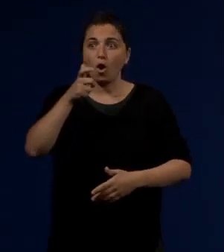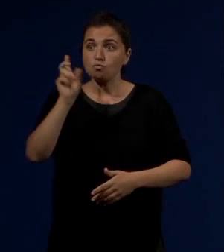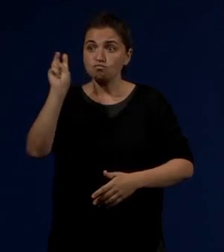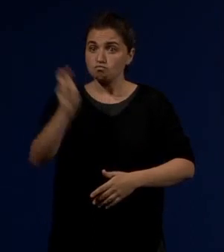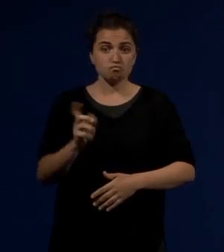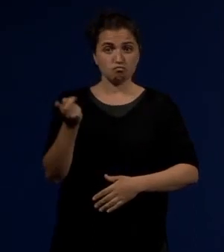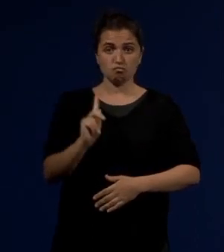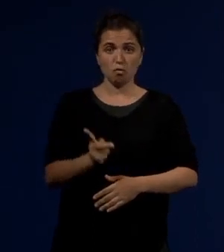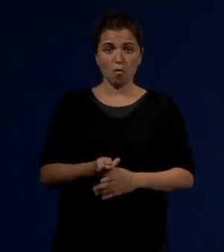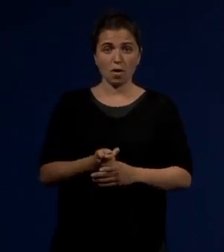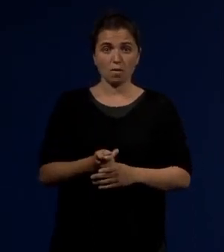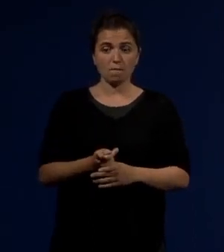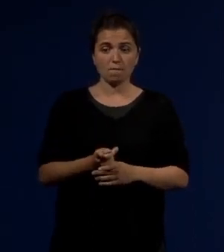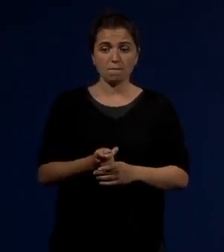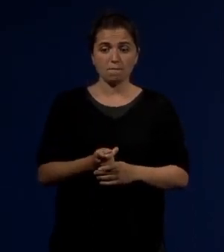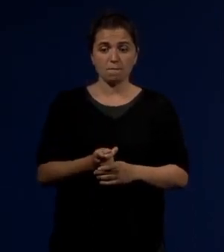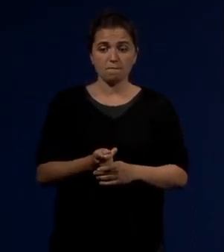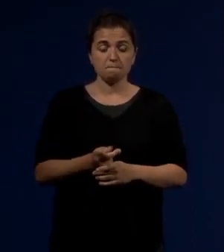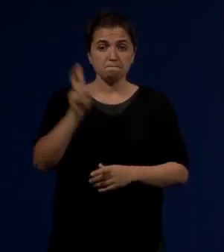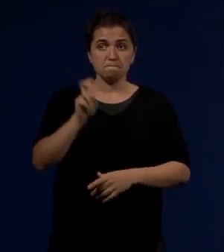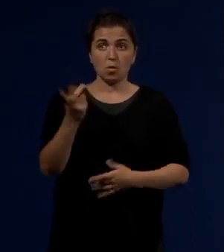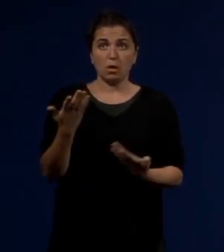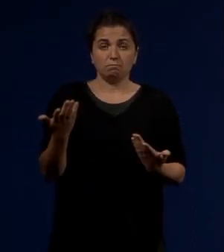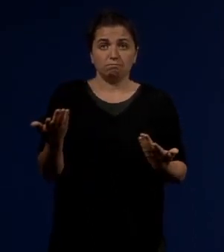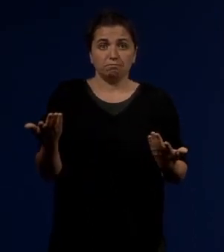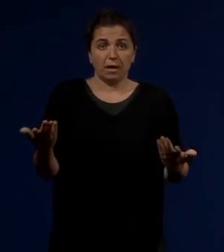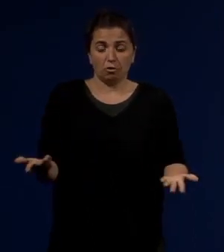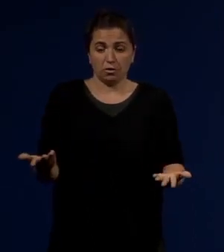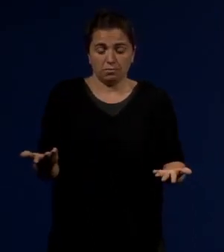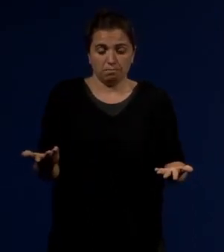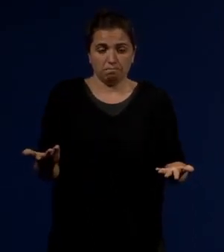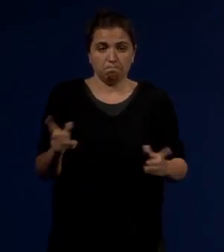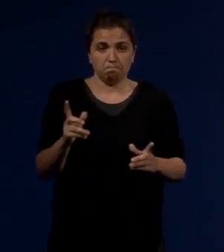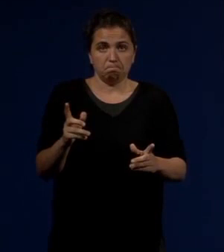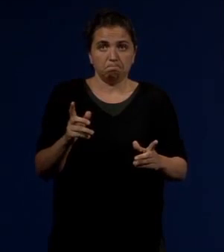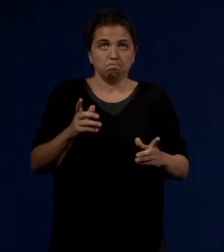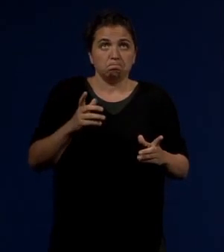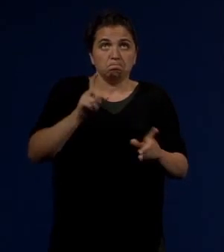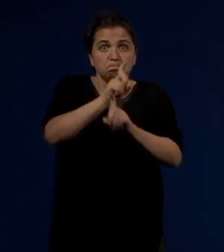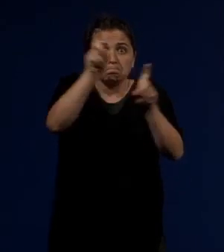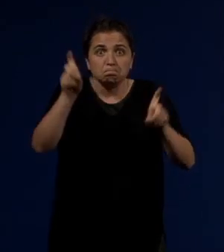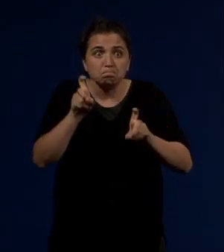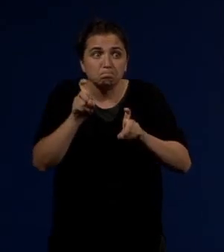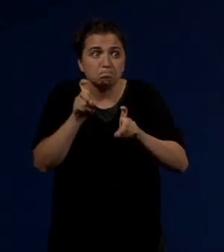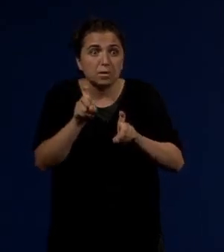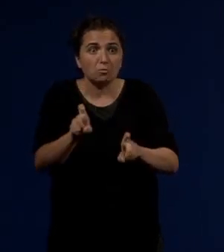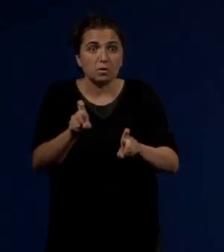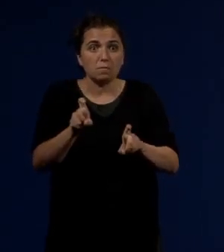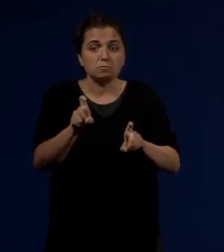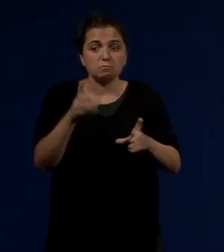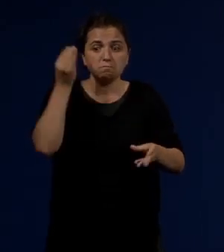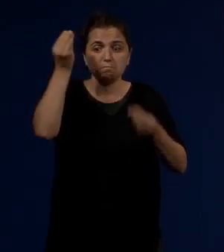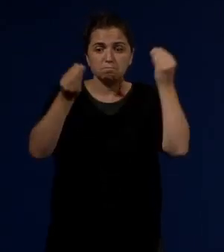veu. Fronte a isto, claro, nos preguntámonos no momento, tiñamos a oportunidade de plantexar